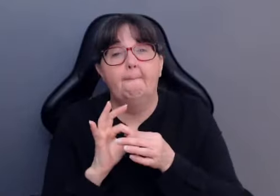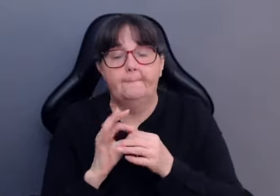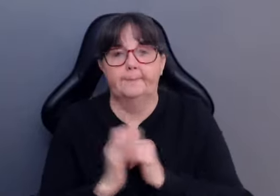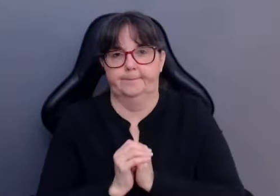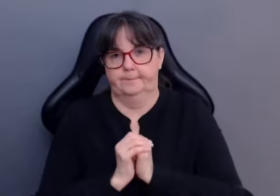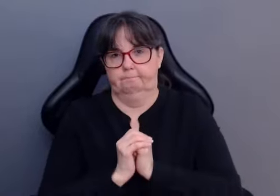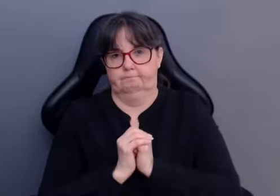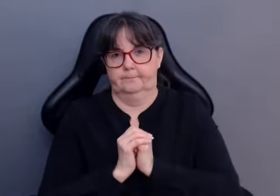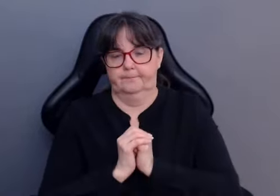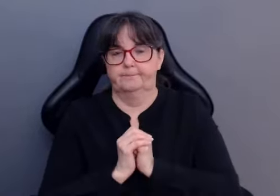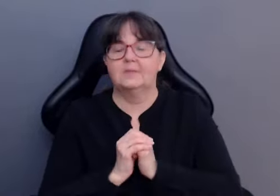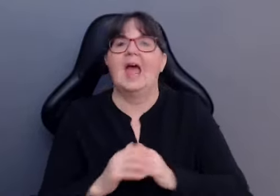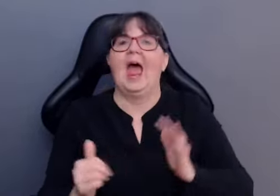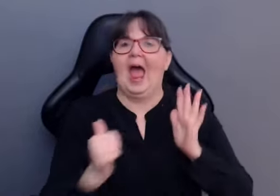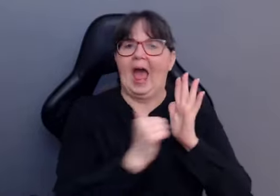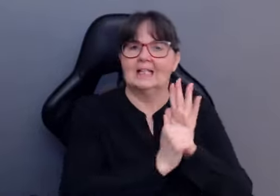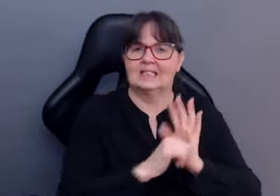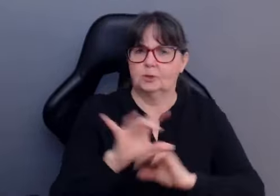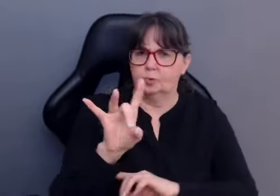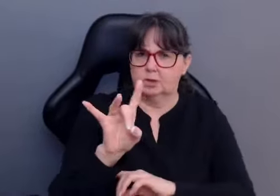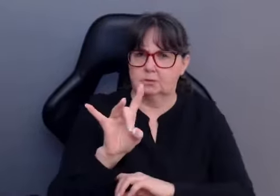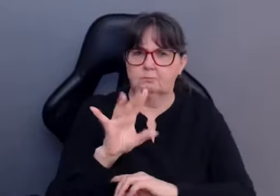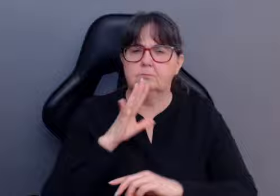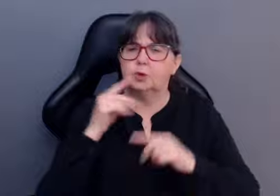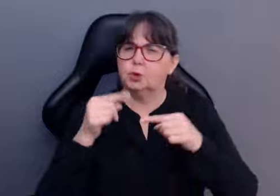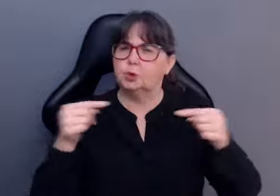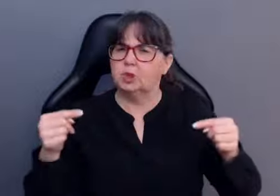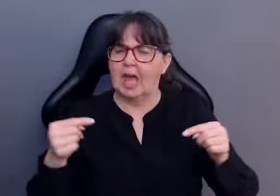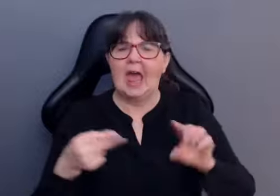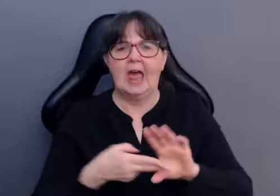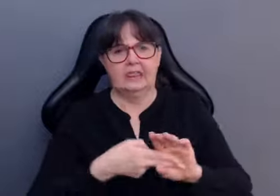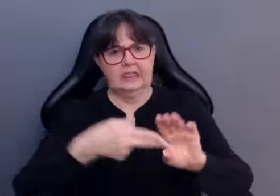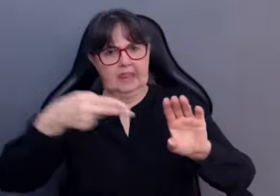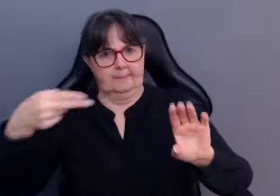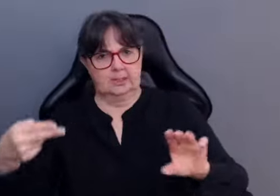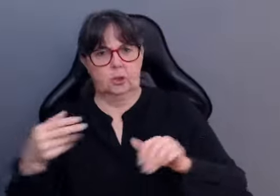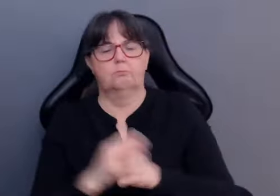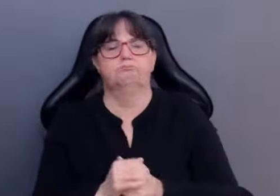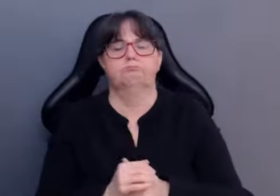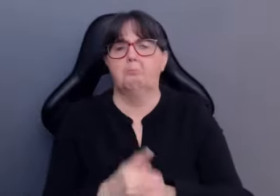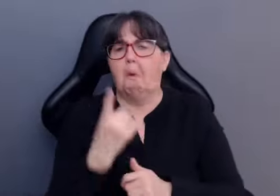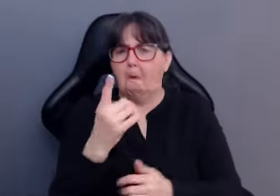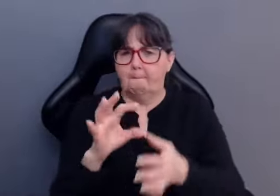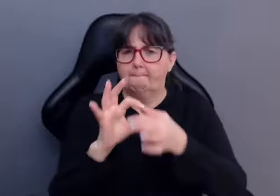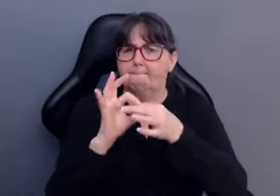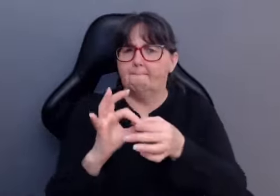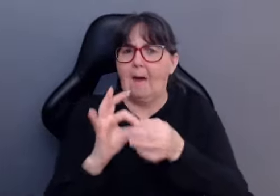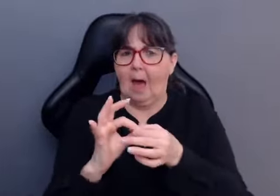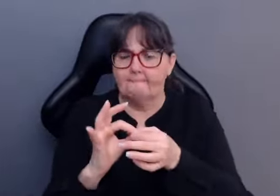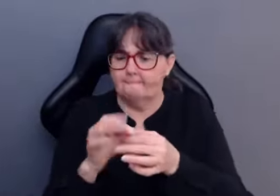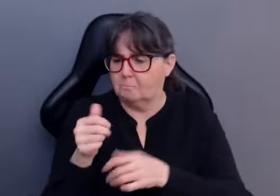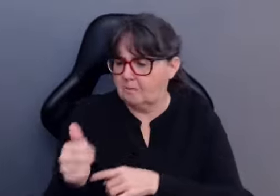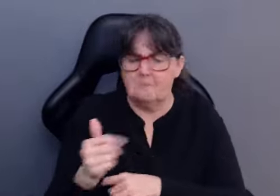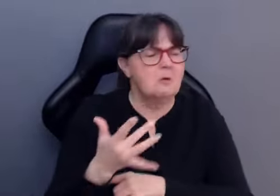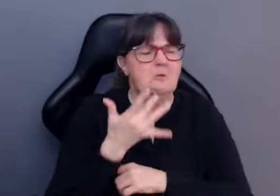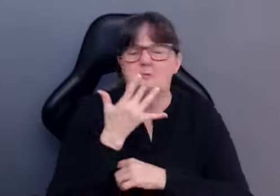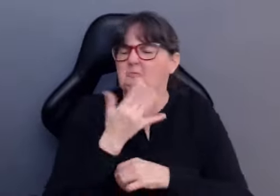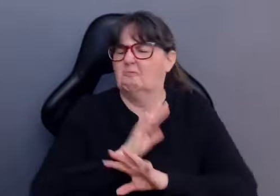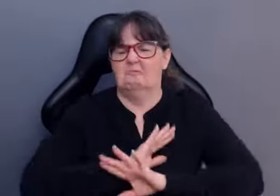Article 8. Démission. Un membre peut se retirer de la corporation en donnant sa